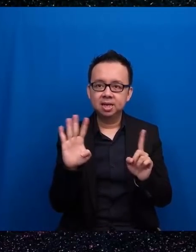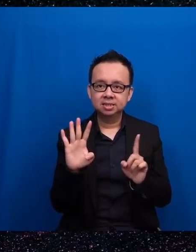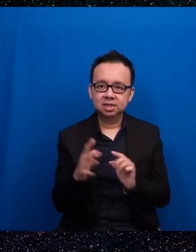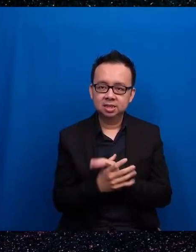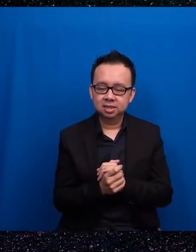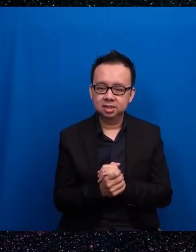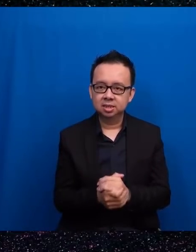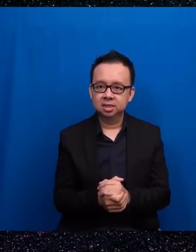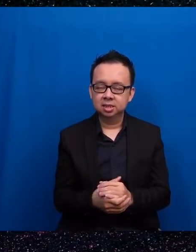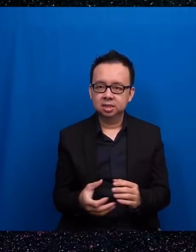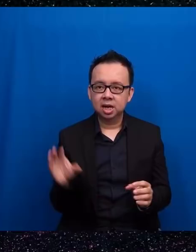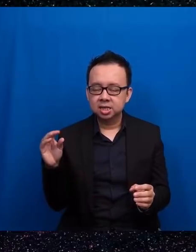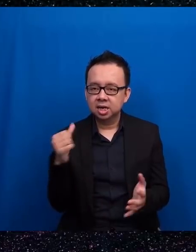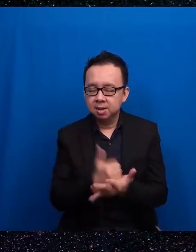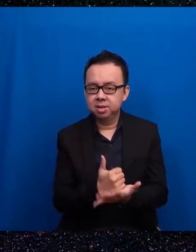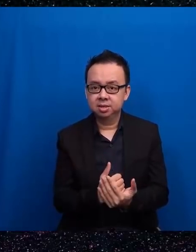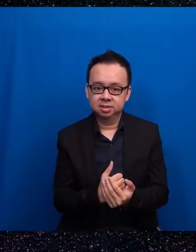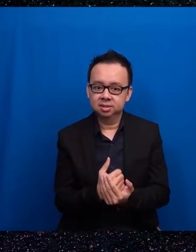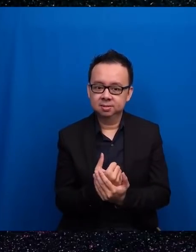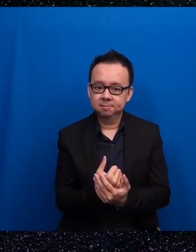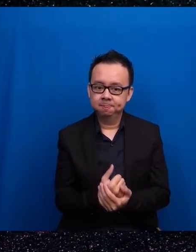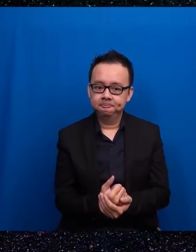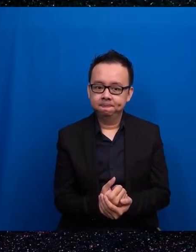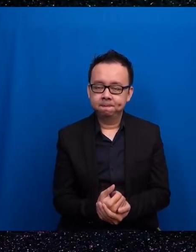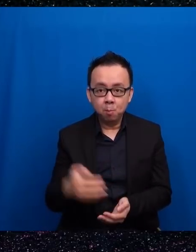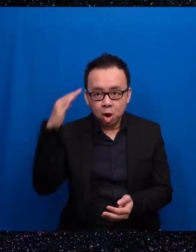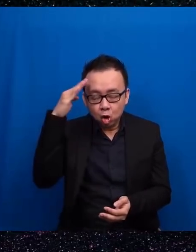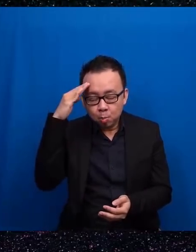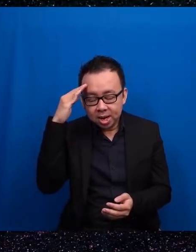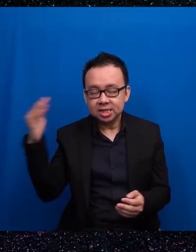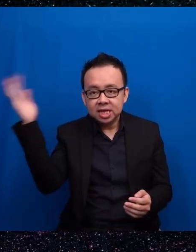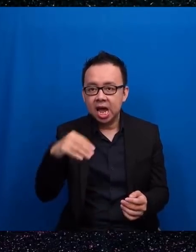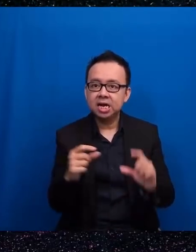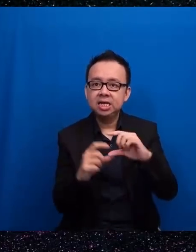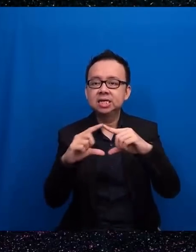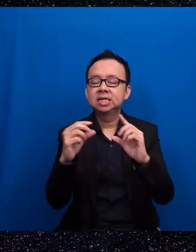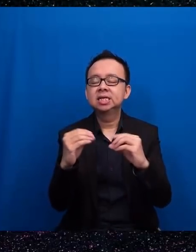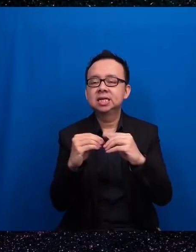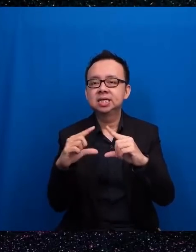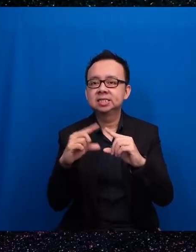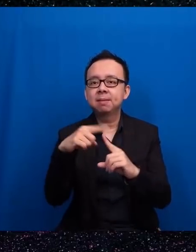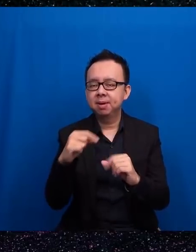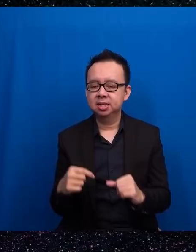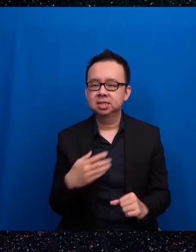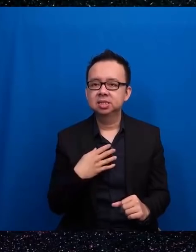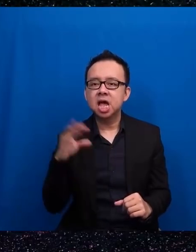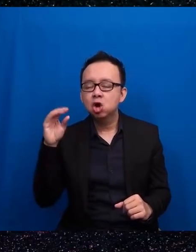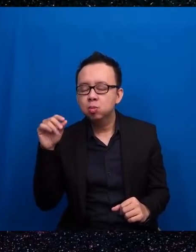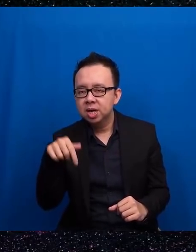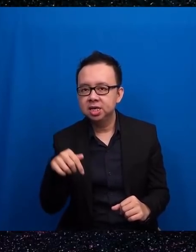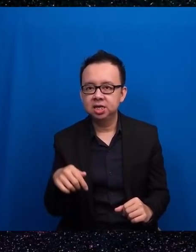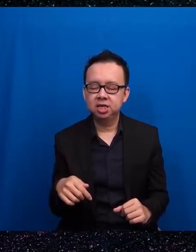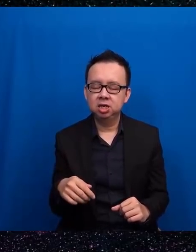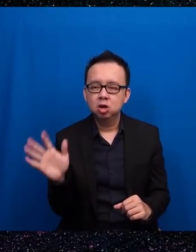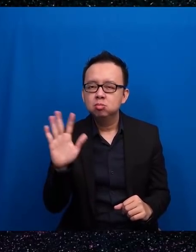mengatakannya. Katakan amin. Amin ya. Menghormati hari Sabat. Saya khotbah ini bukan karena hari